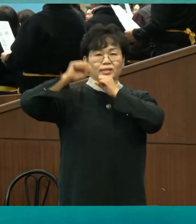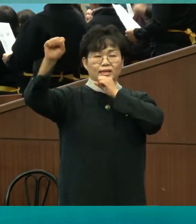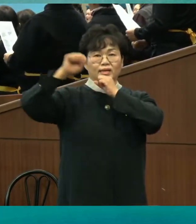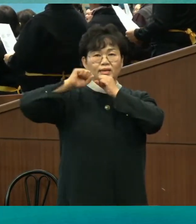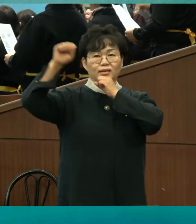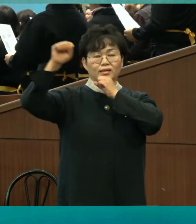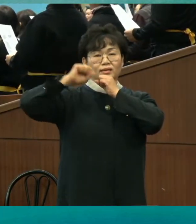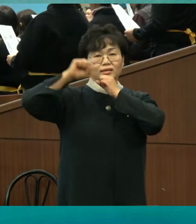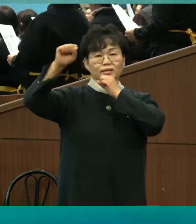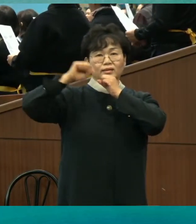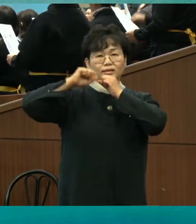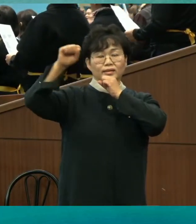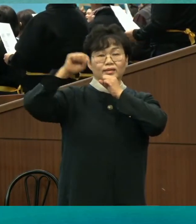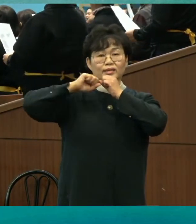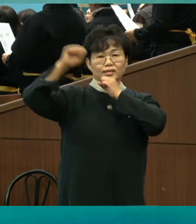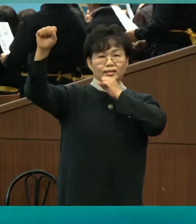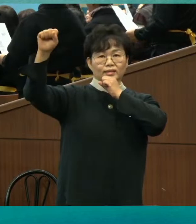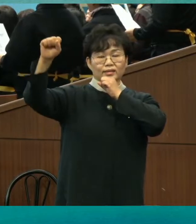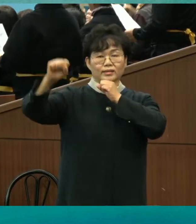울려라